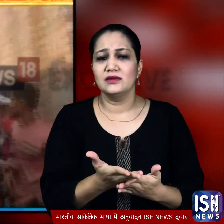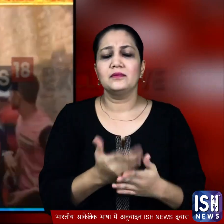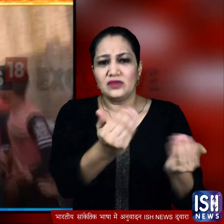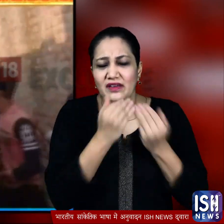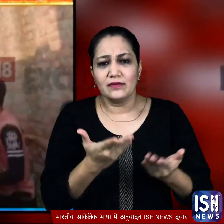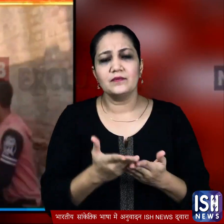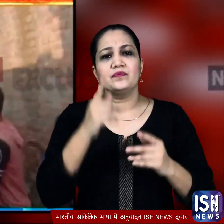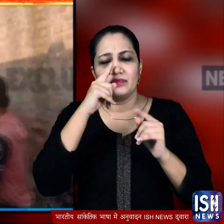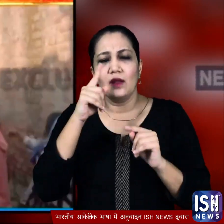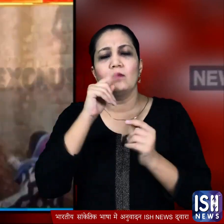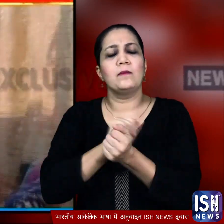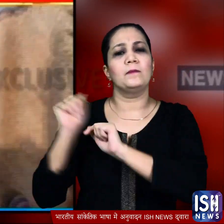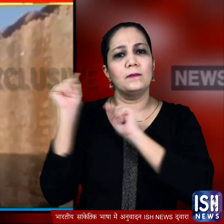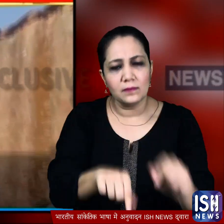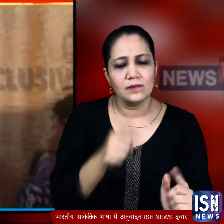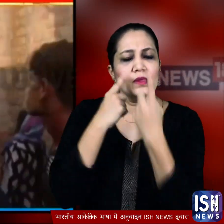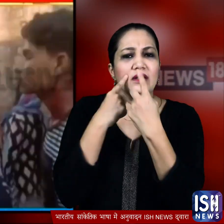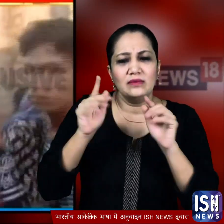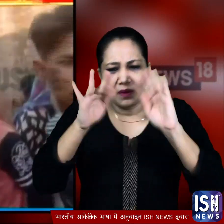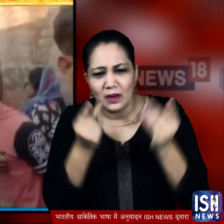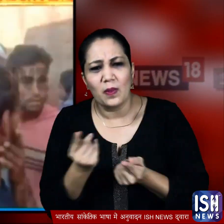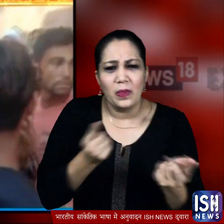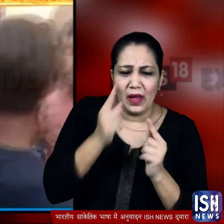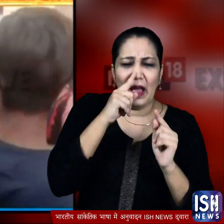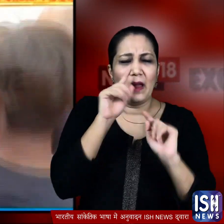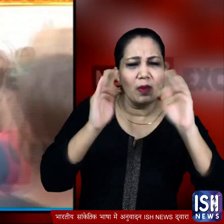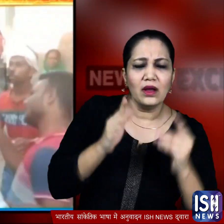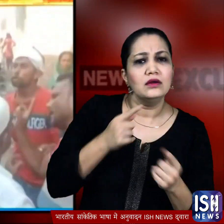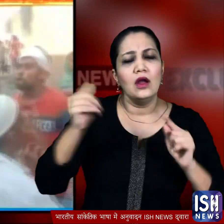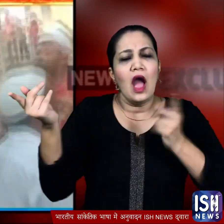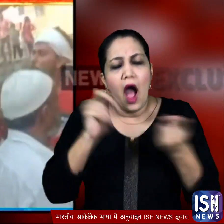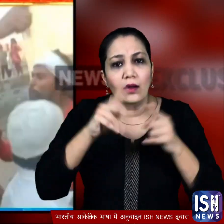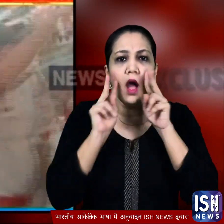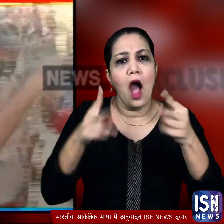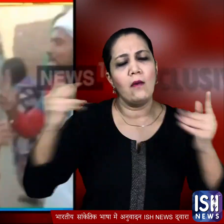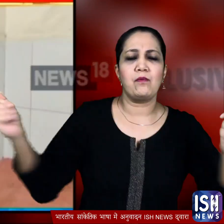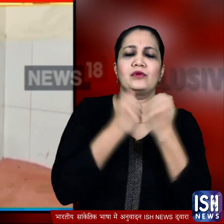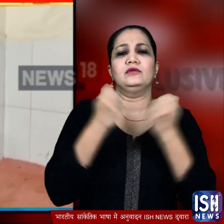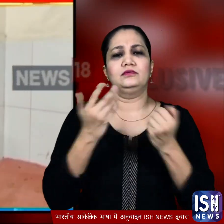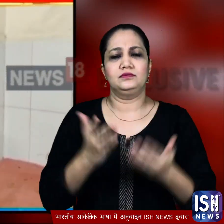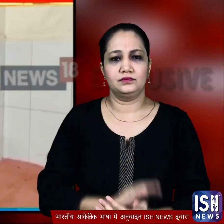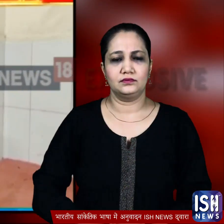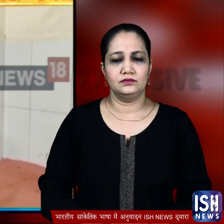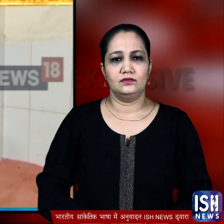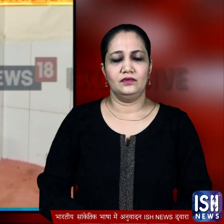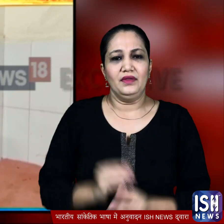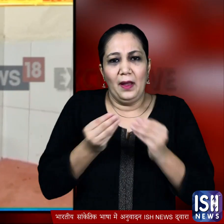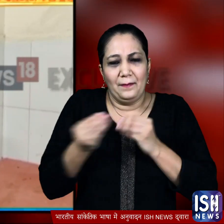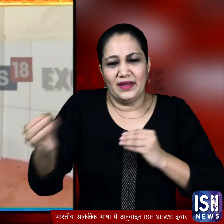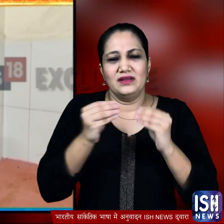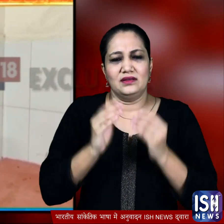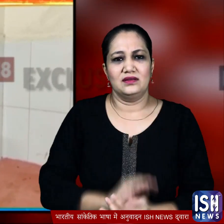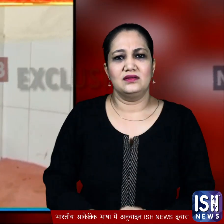ये पुलिस वाले छेड़छाड़ की शिकायत पर जांच करने पहुंचे थे, लेकिन उनके सामने ही दोनों गुटों के बीच मारपीट शुरू हो गई। हमारे घर के बाहर